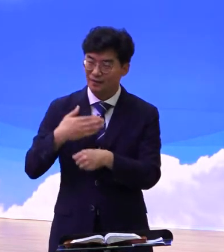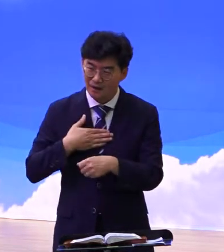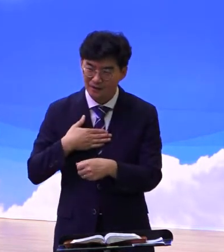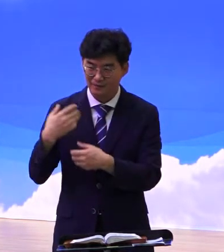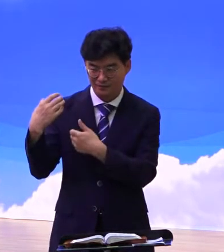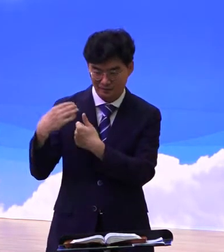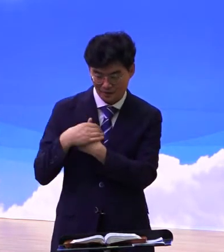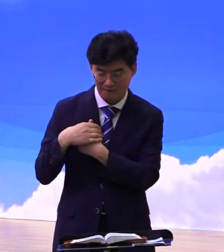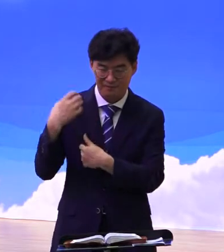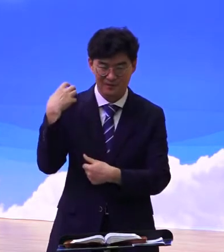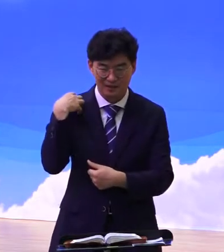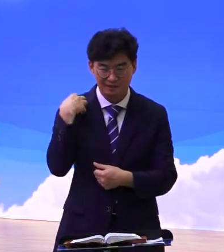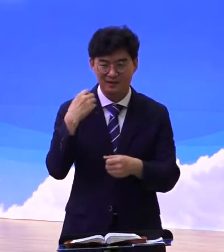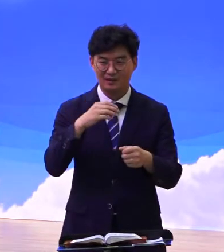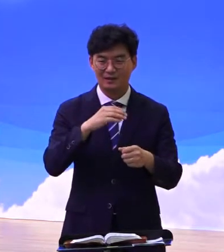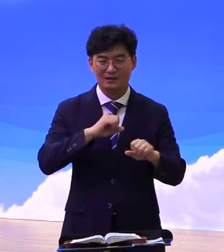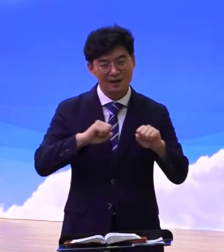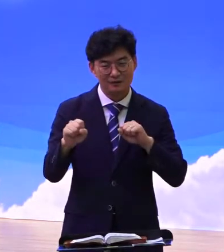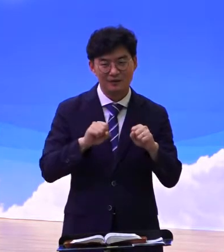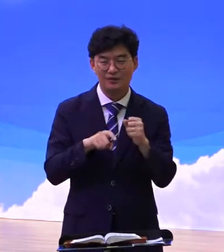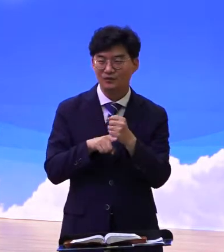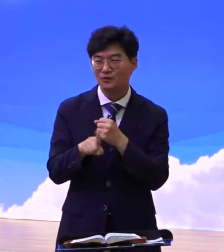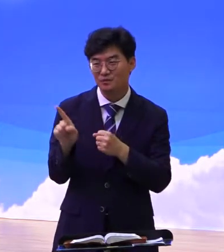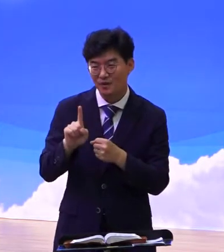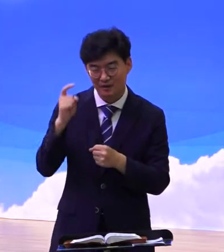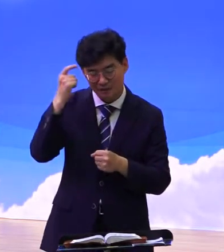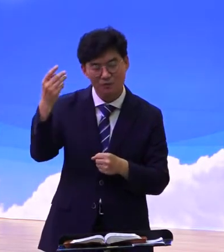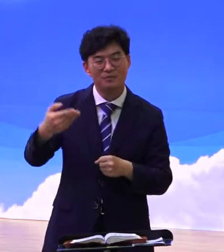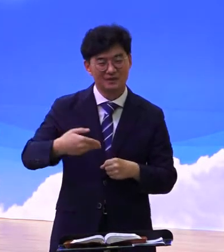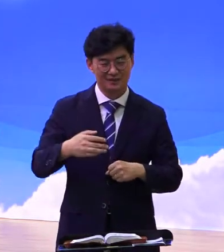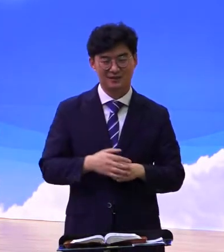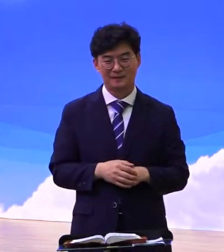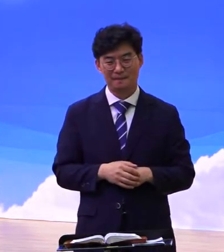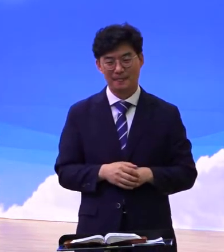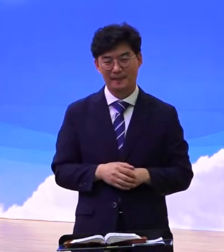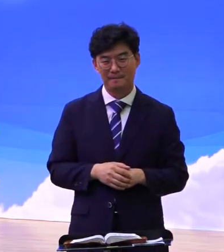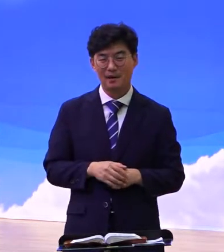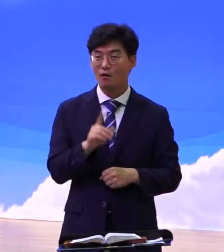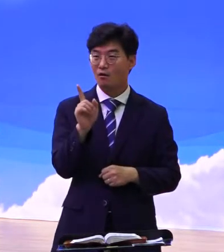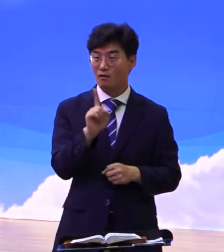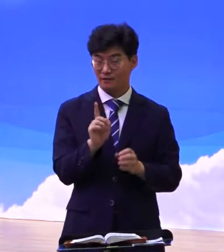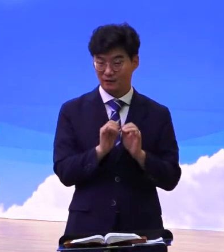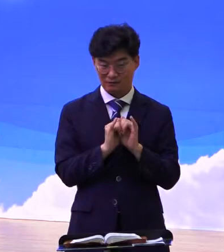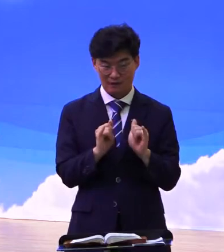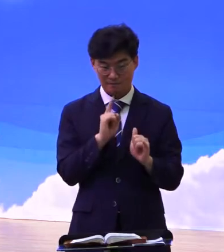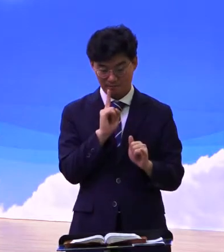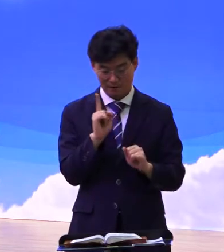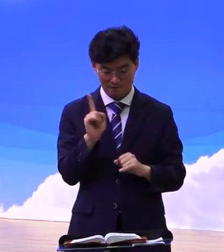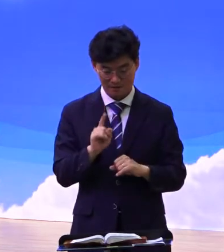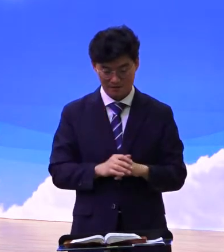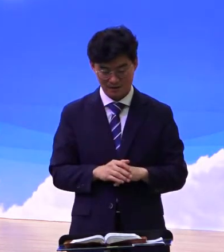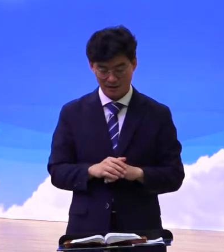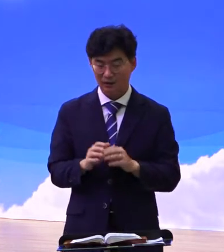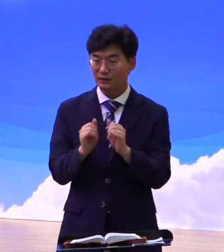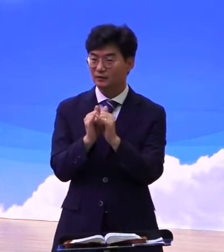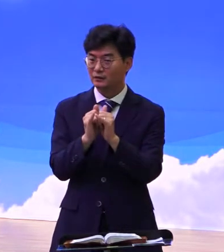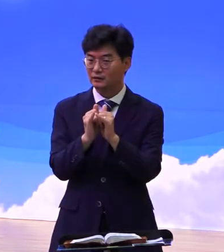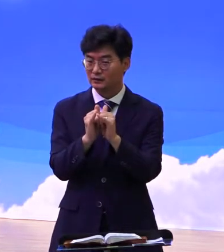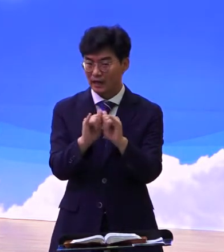리차드 매틀십이라고 하는 영국의 철학자는 사람이 누구인가, 인간이 누구인가에 대해서 이야기하면서 이렇게